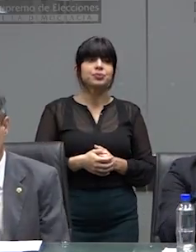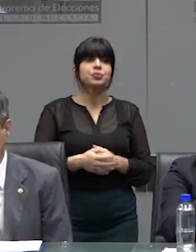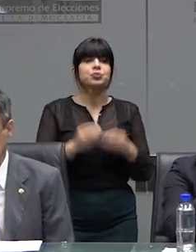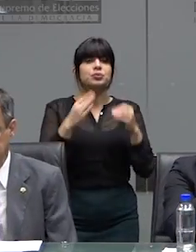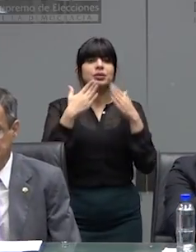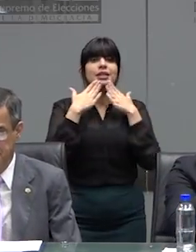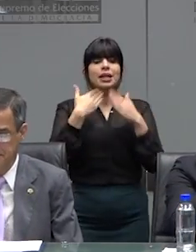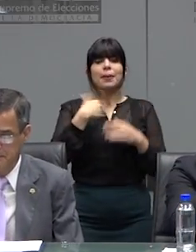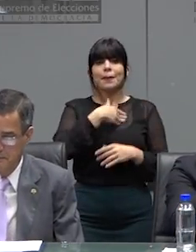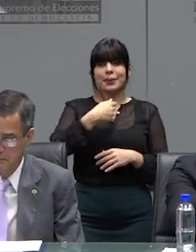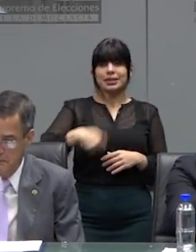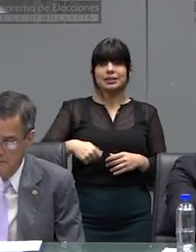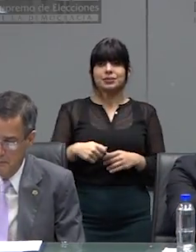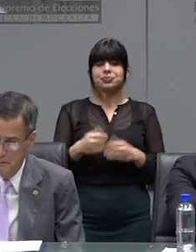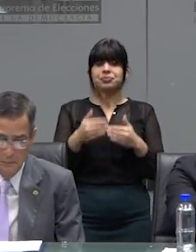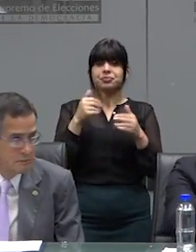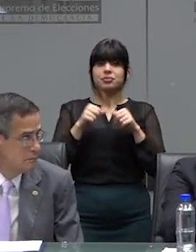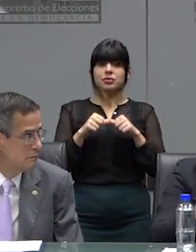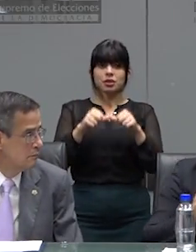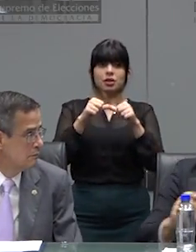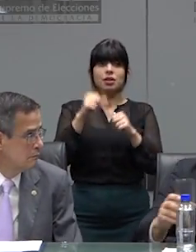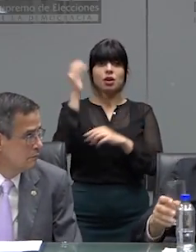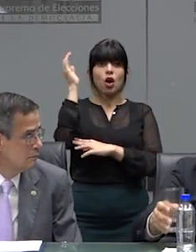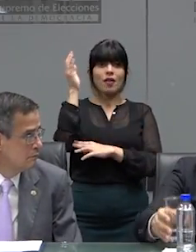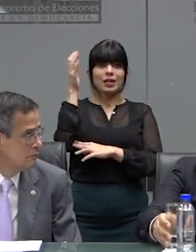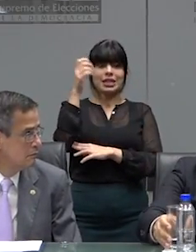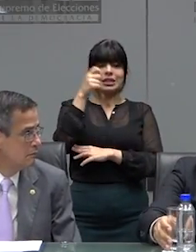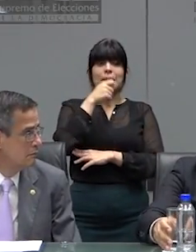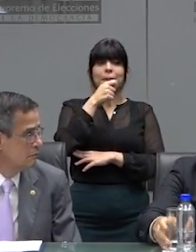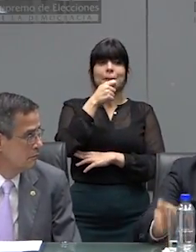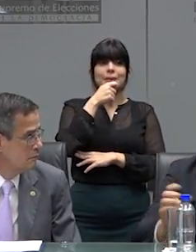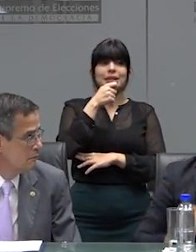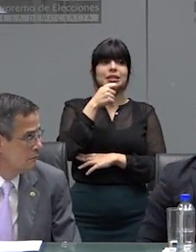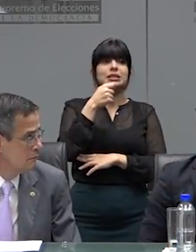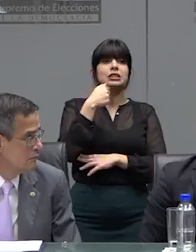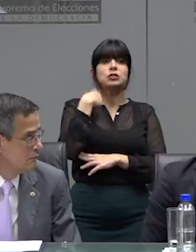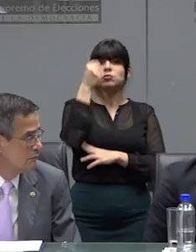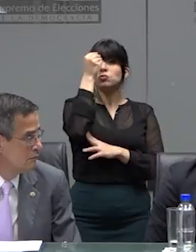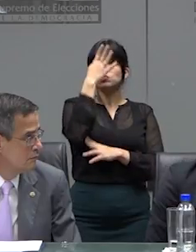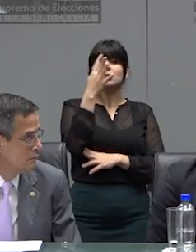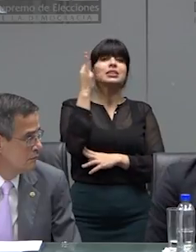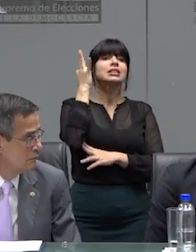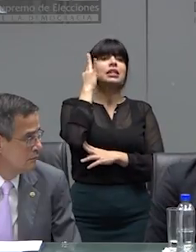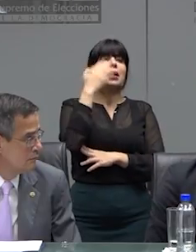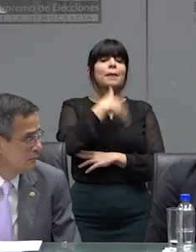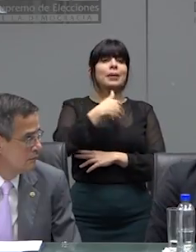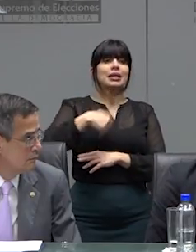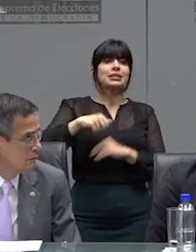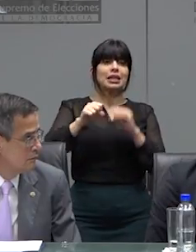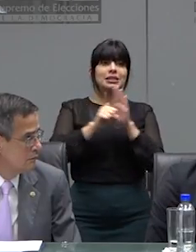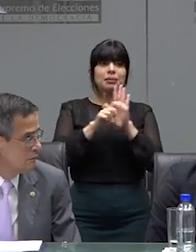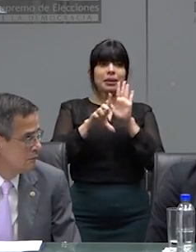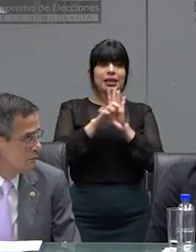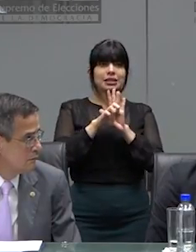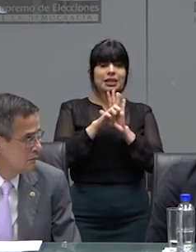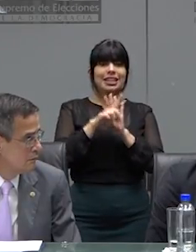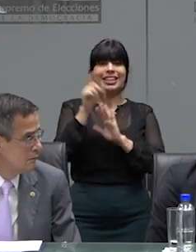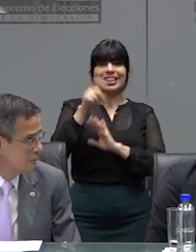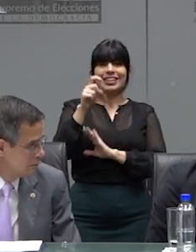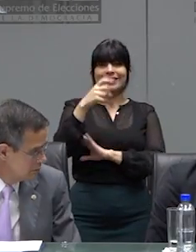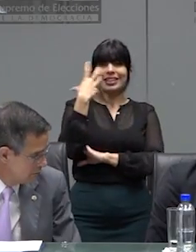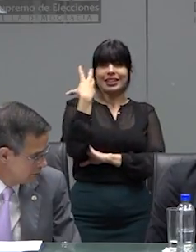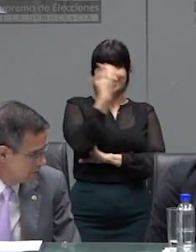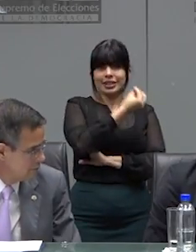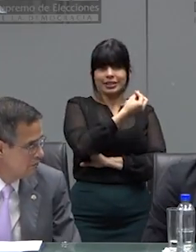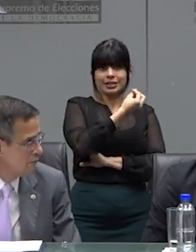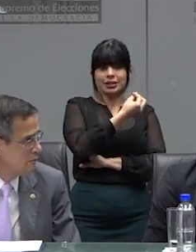Muchas gracias, señor presidente. Antes de continuar con la conferencia de prensa, me permito indicar que la señora presidenta de la Asamblea Legislativa debe